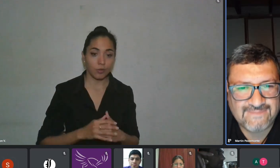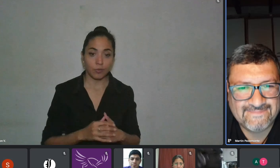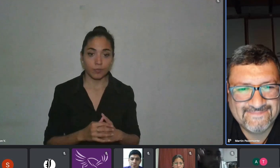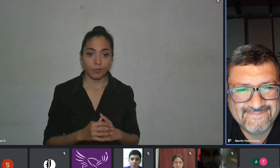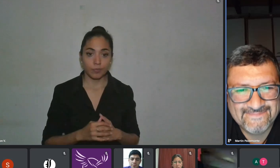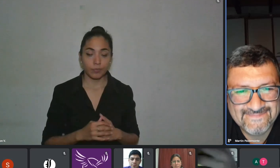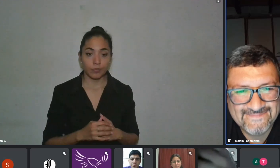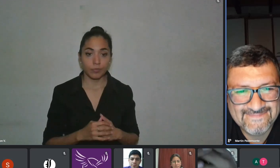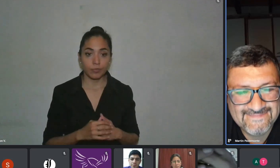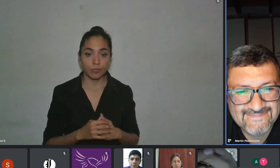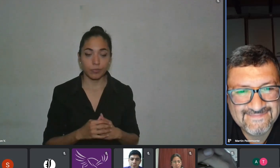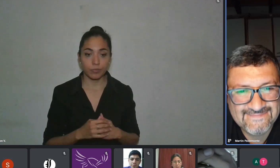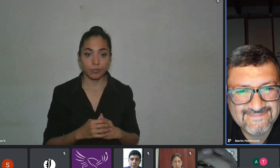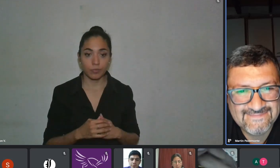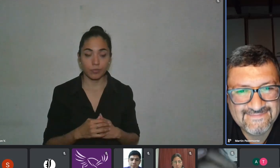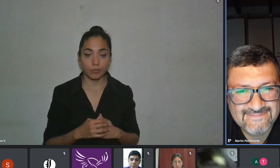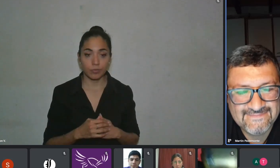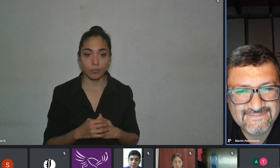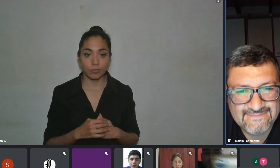Sí.